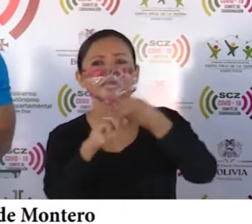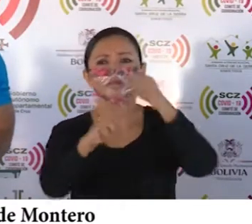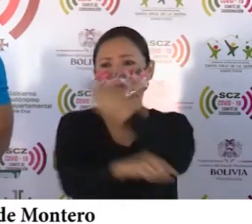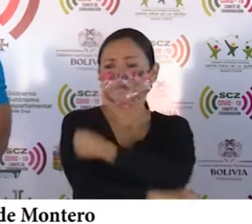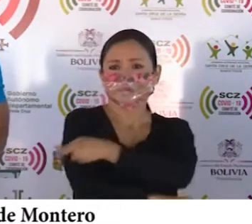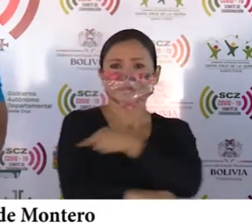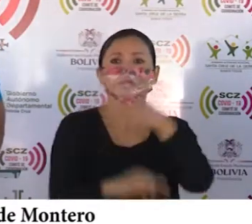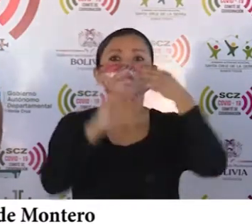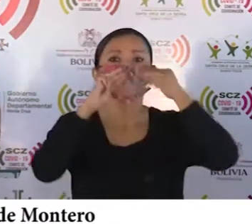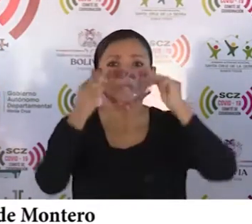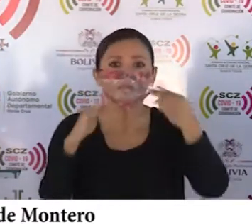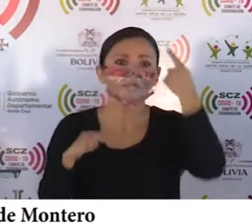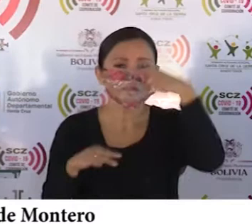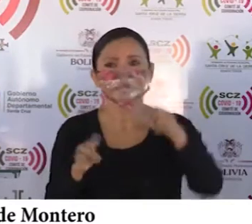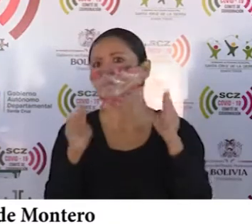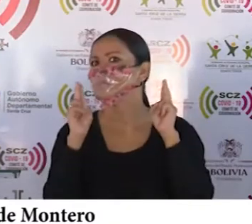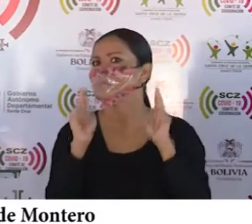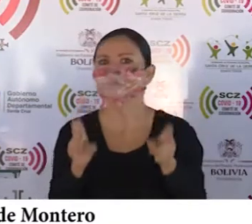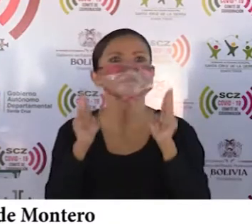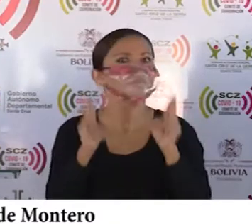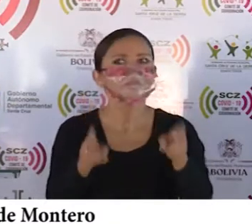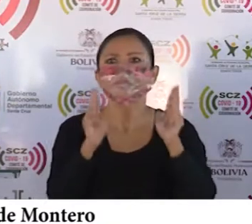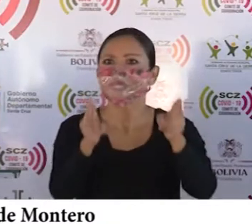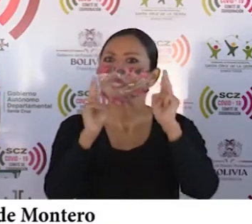dada la necesidad urgente